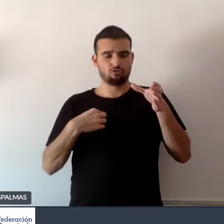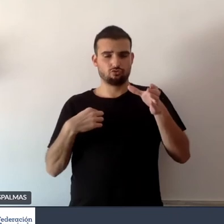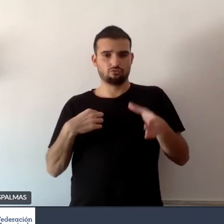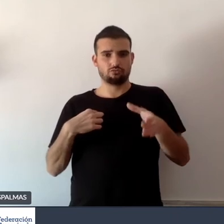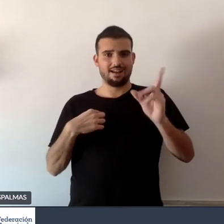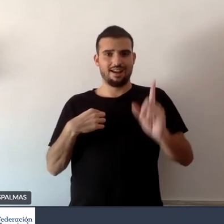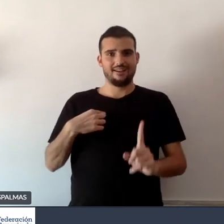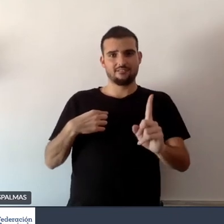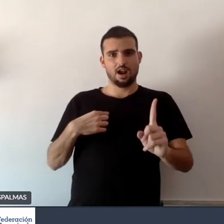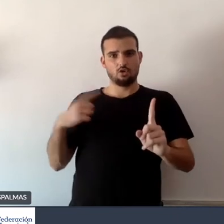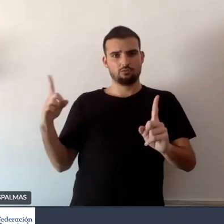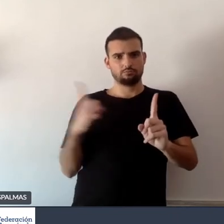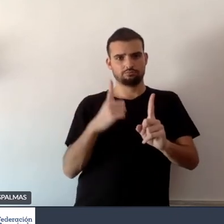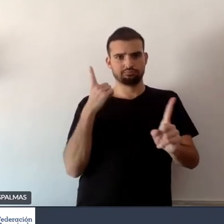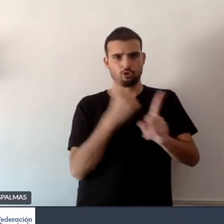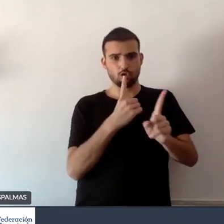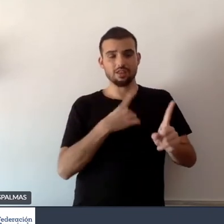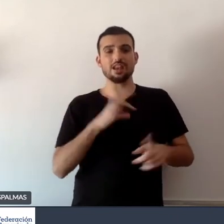o bien